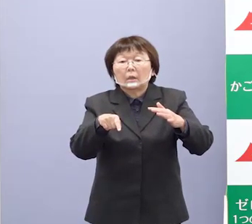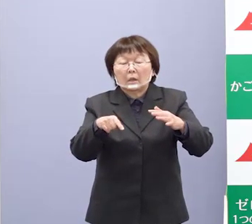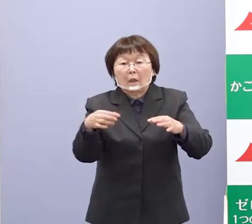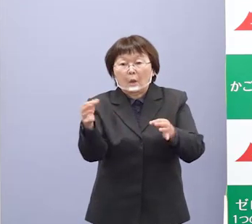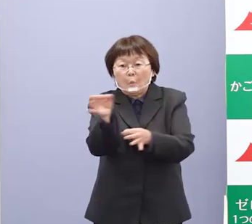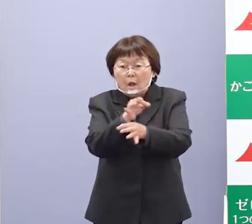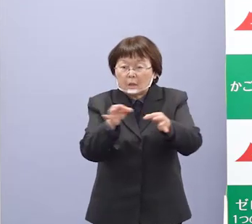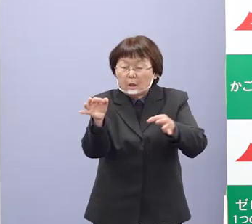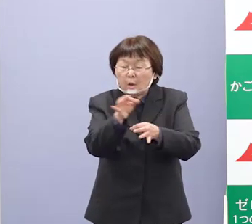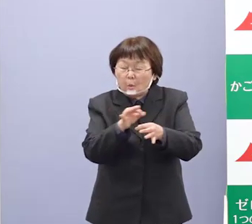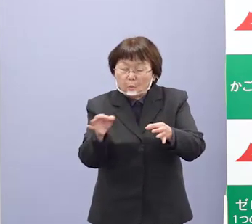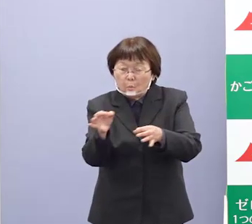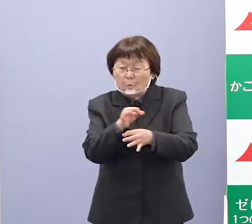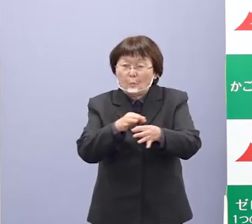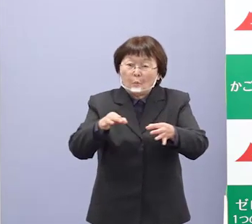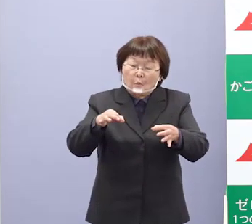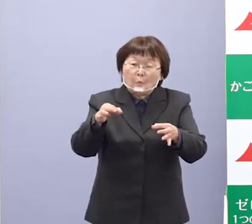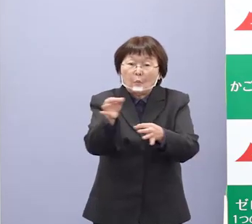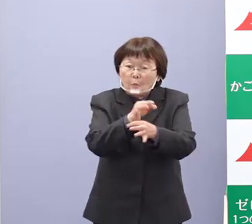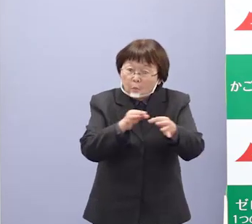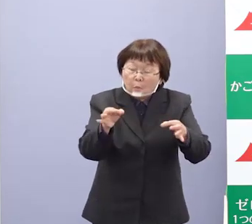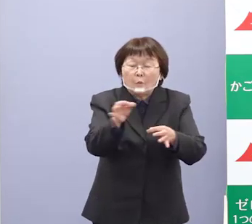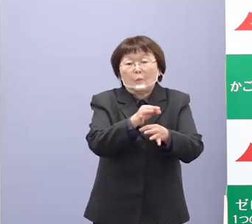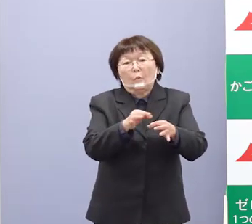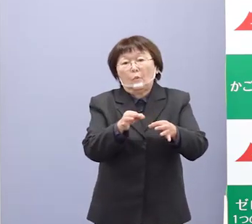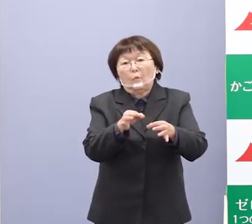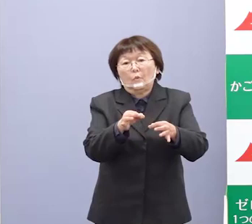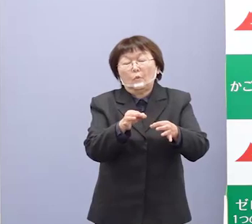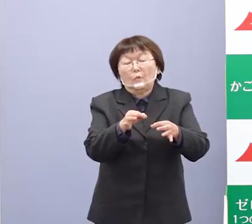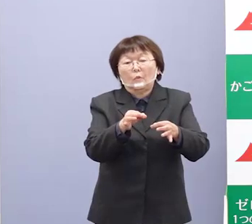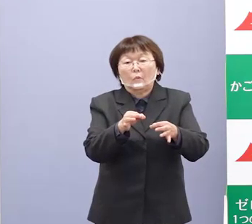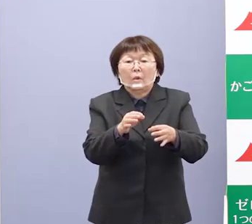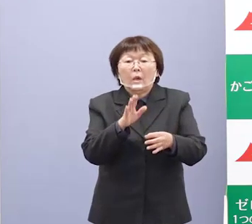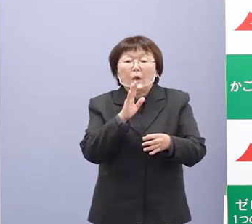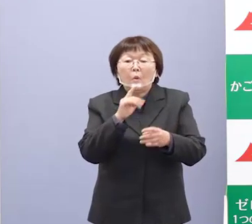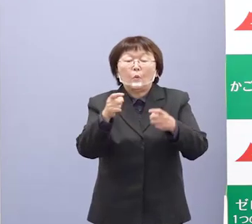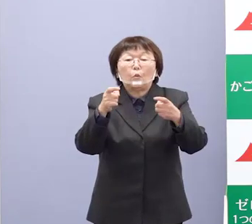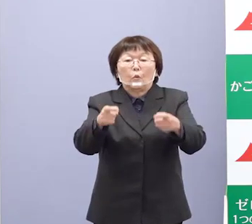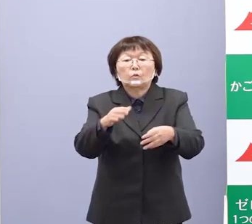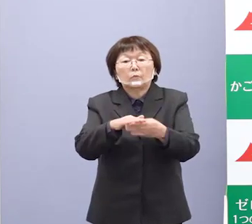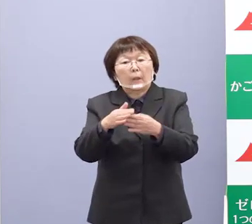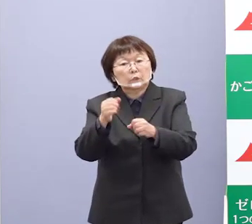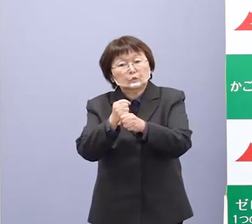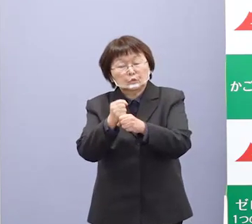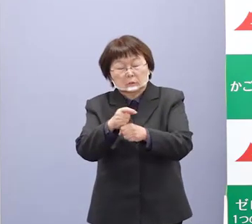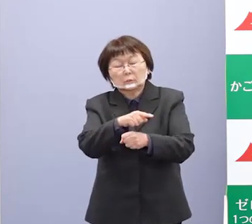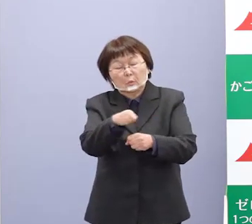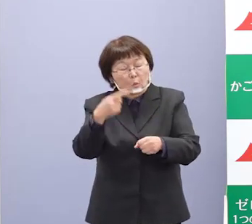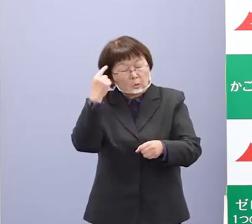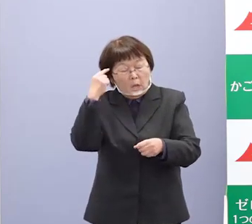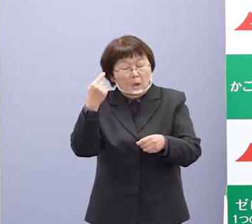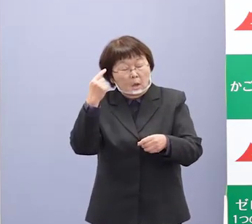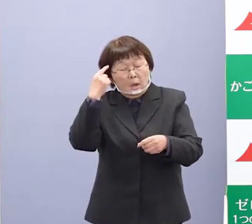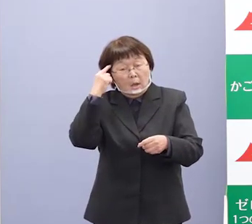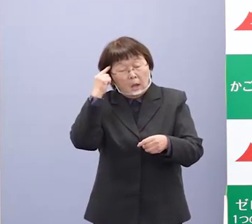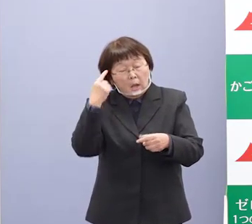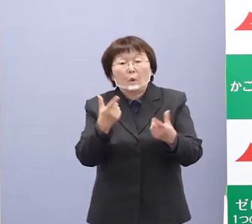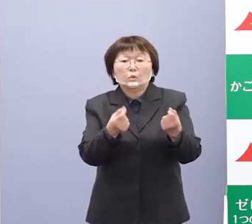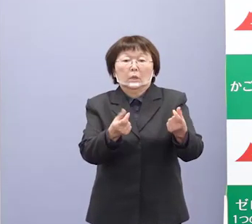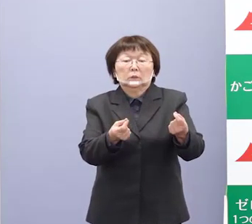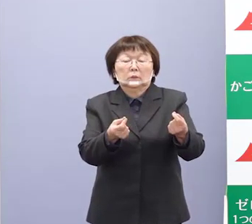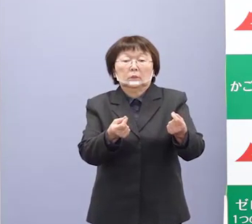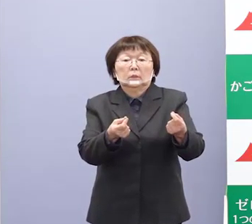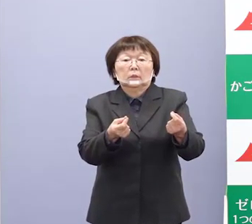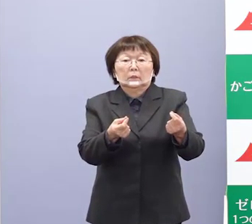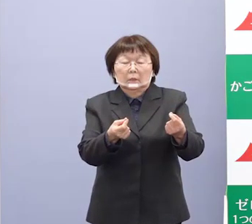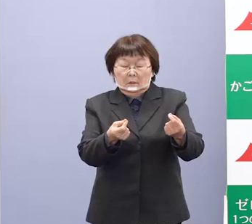の流れを作っていくということについては、同じ方向を、まあ、この本国の街づくりについて向いているものと考えておりますので、鹿児島市としてはその